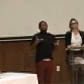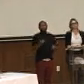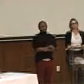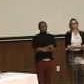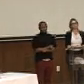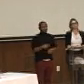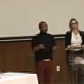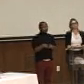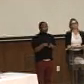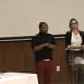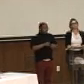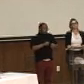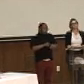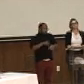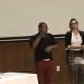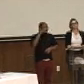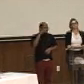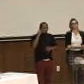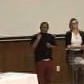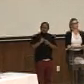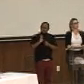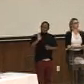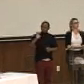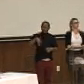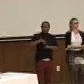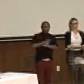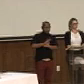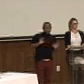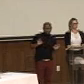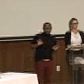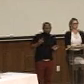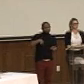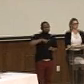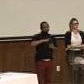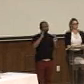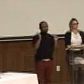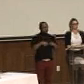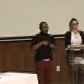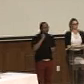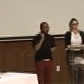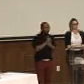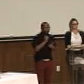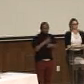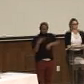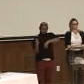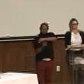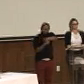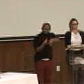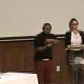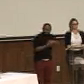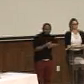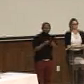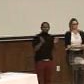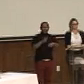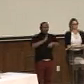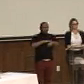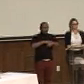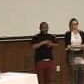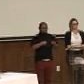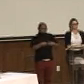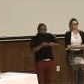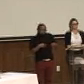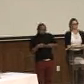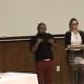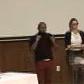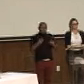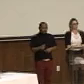educação presencial, que a gente faz muito bem, nós podemos achar modelos híbridos, que flexibilizem o horário, que permitam aos estudantes participar